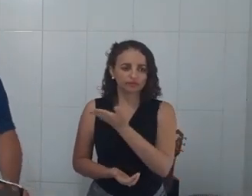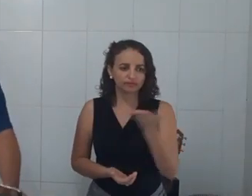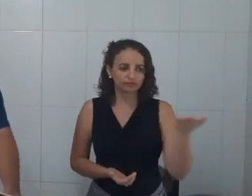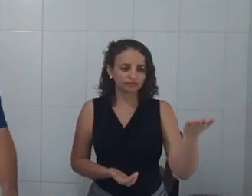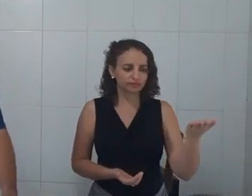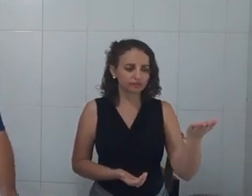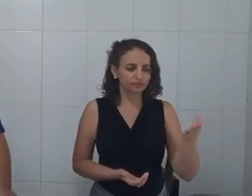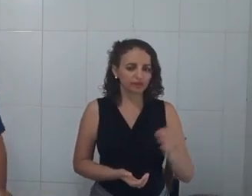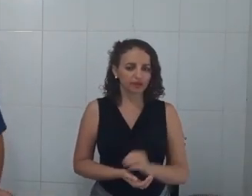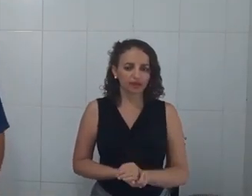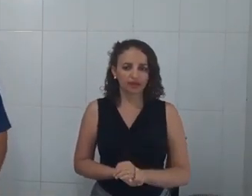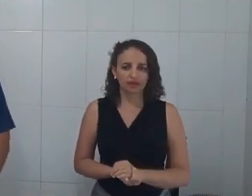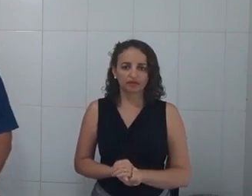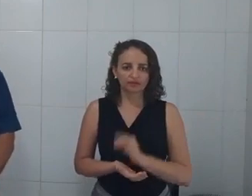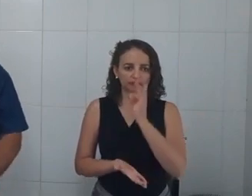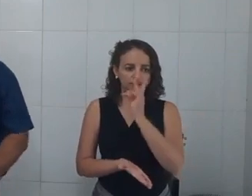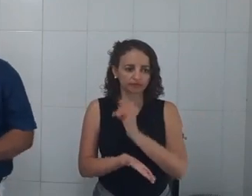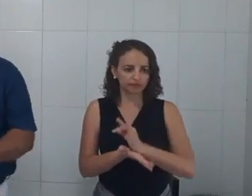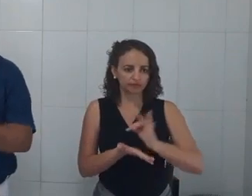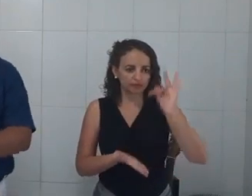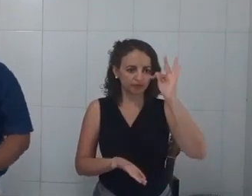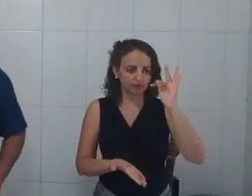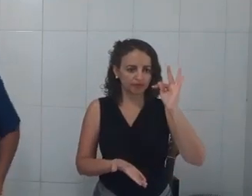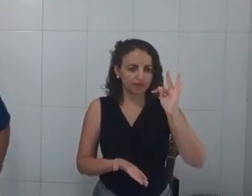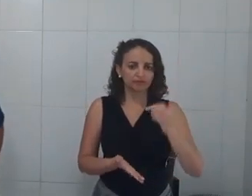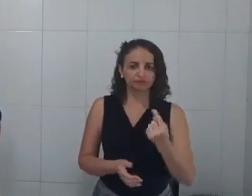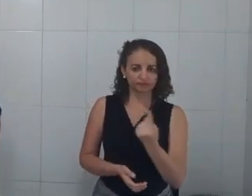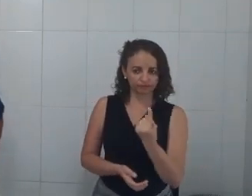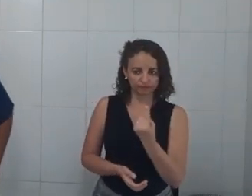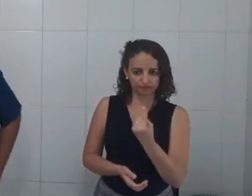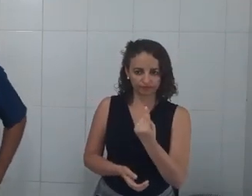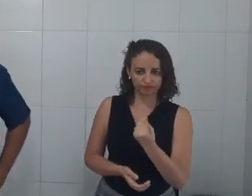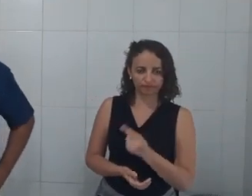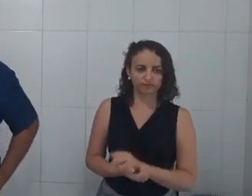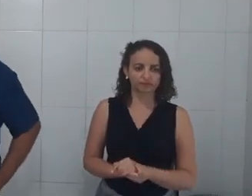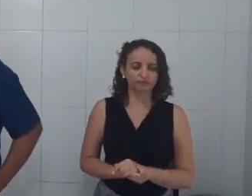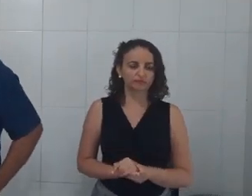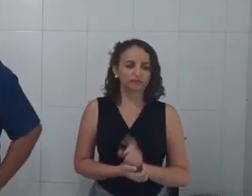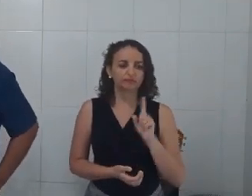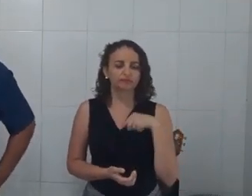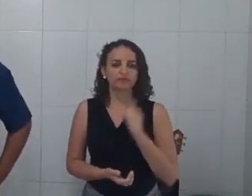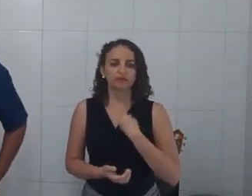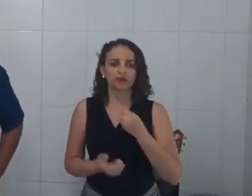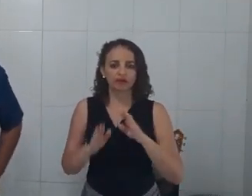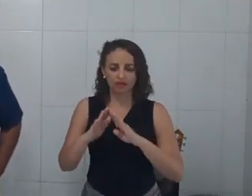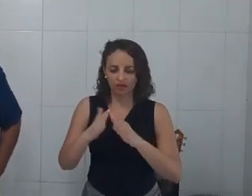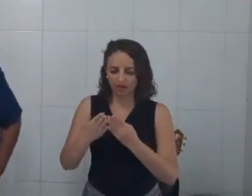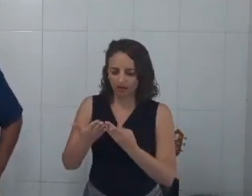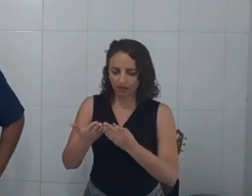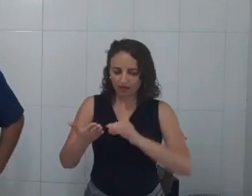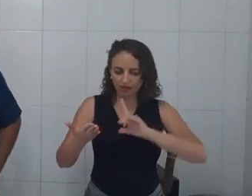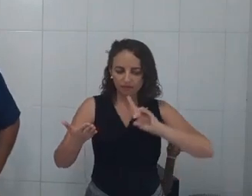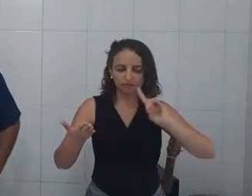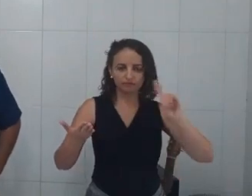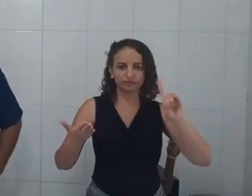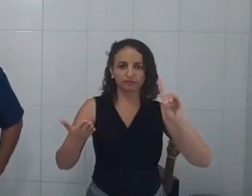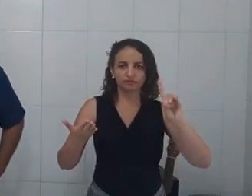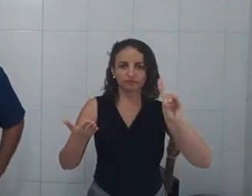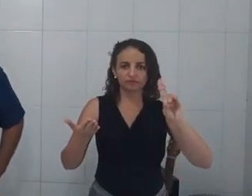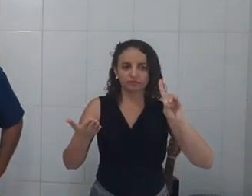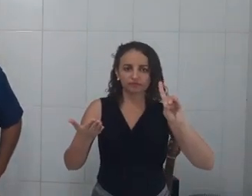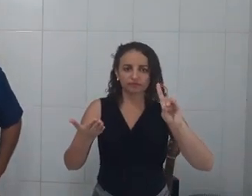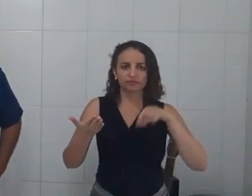abrirem Tessalonicenses, 1 Tessalonicenses. Nós vamos abrir a palavra do